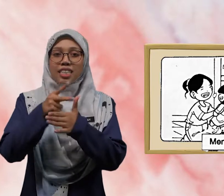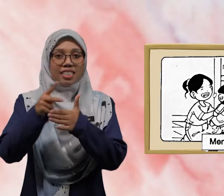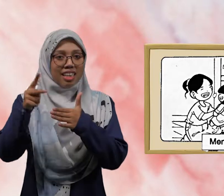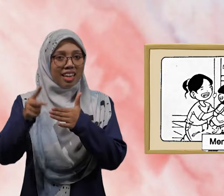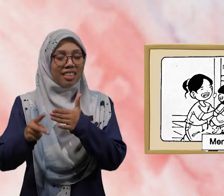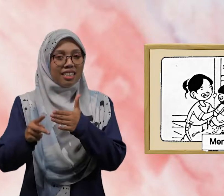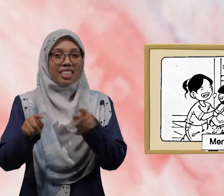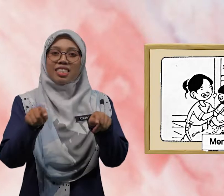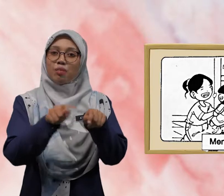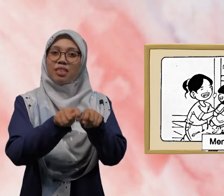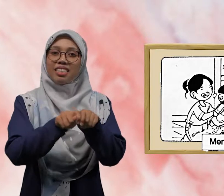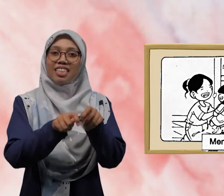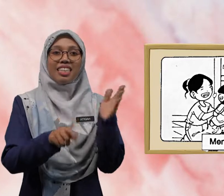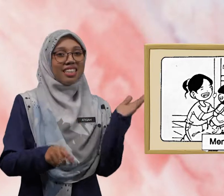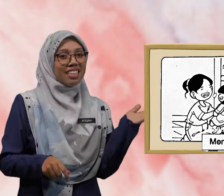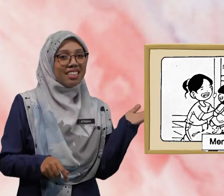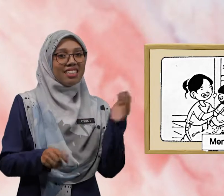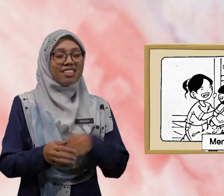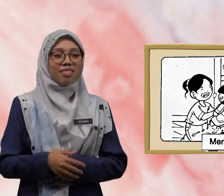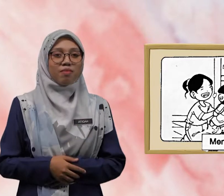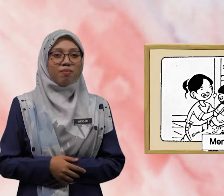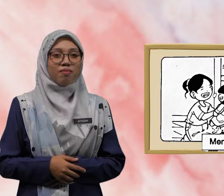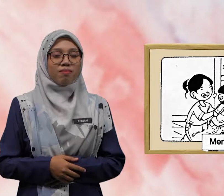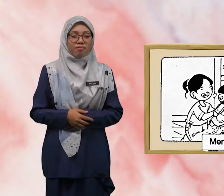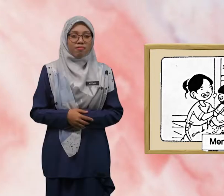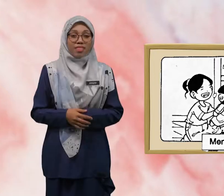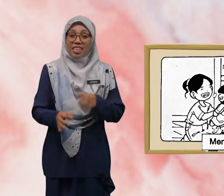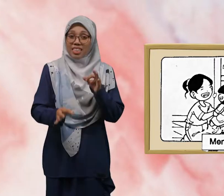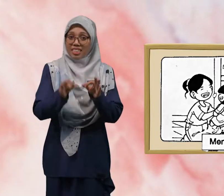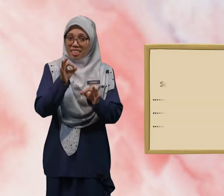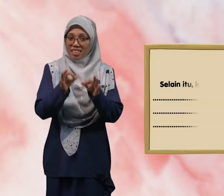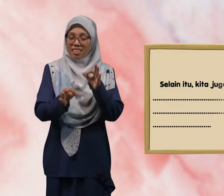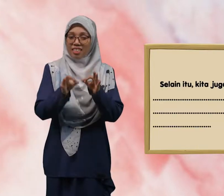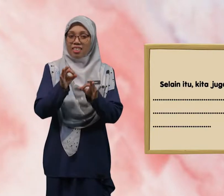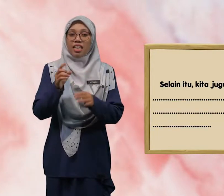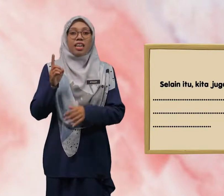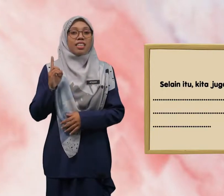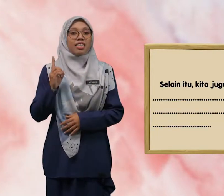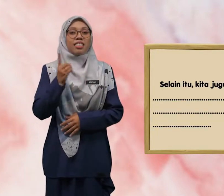pesan seperti ini jika kita